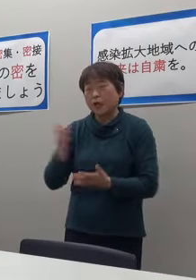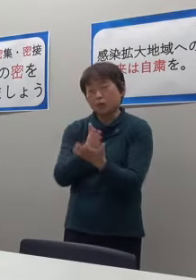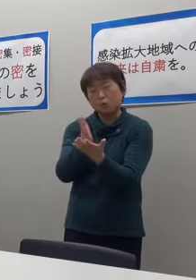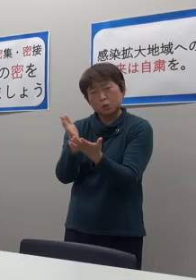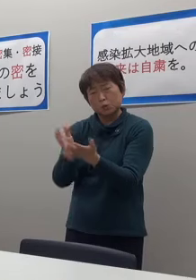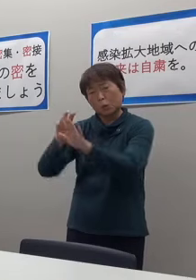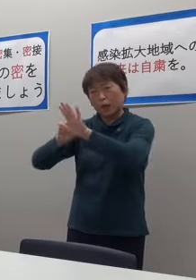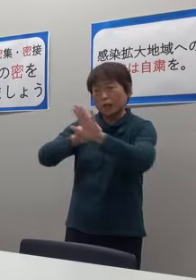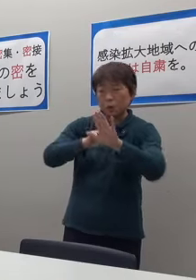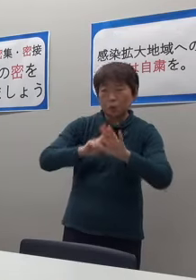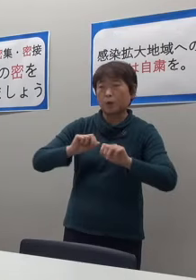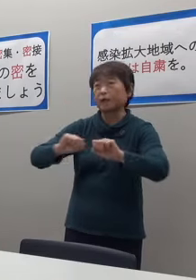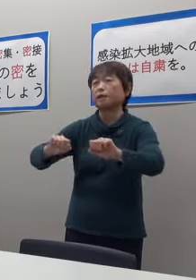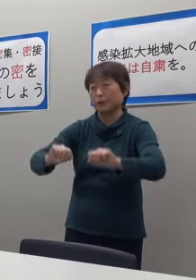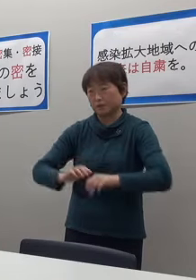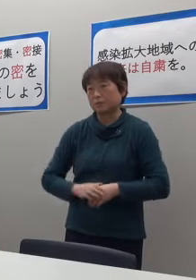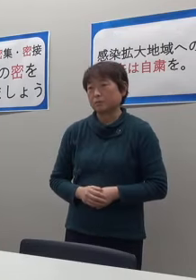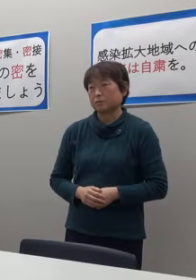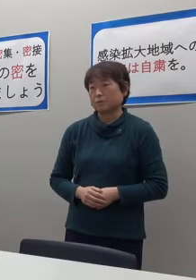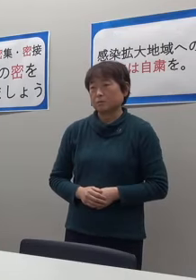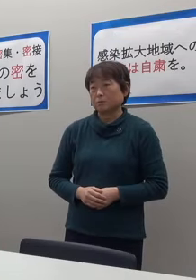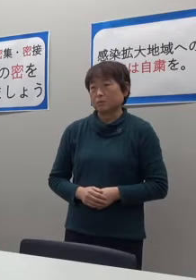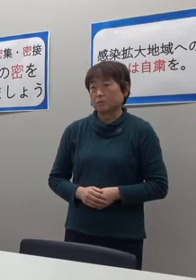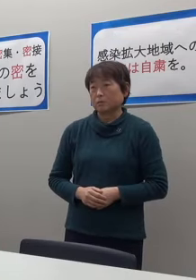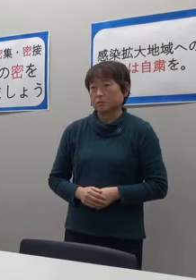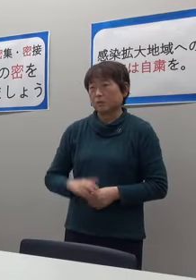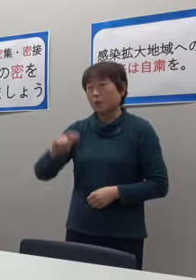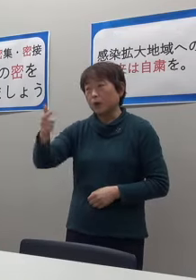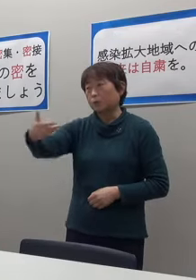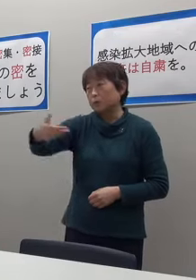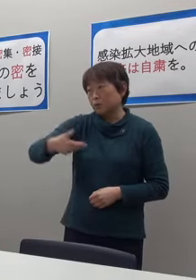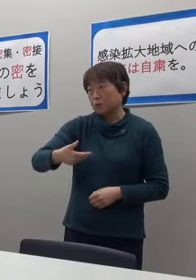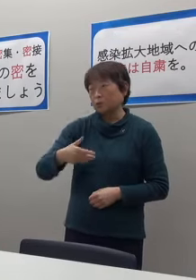はい、 はい、その他ご質問、はい、 すい